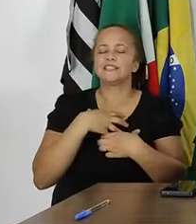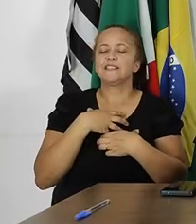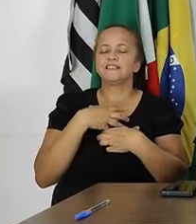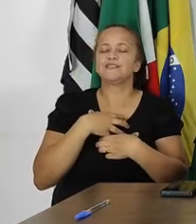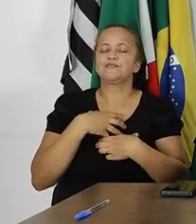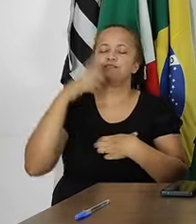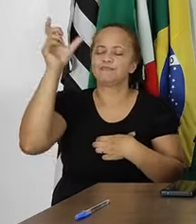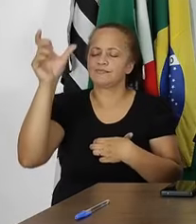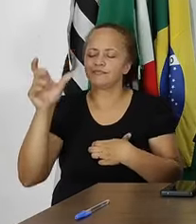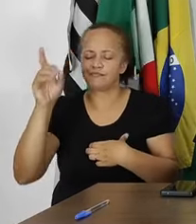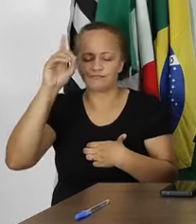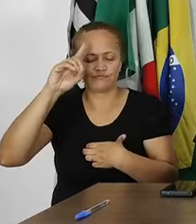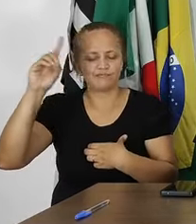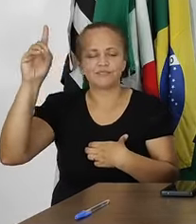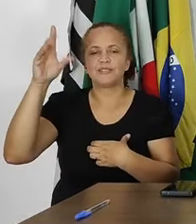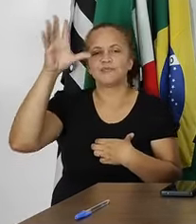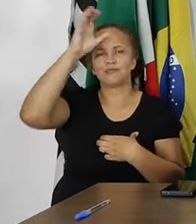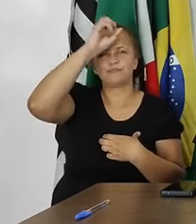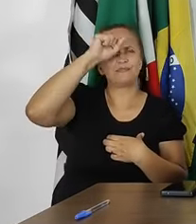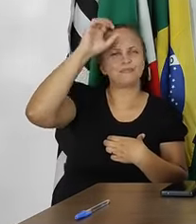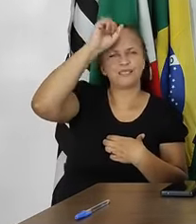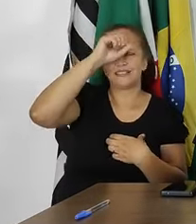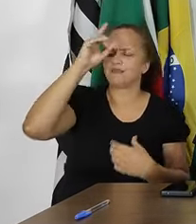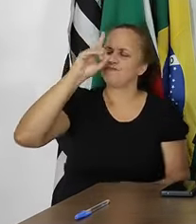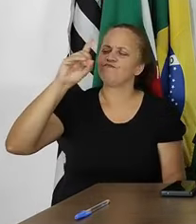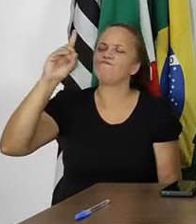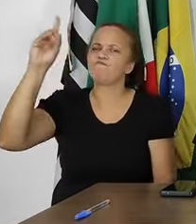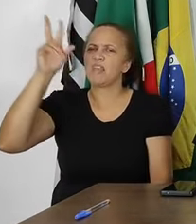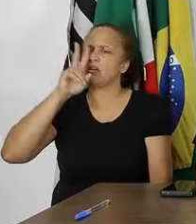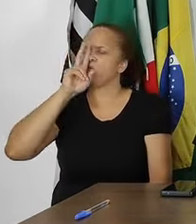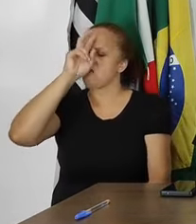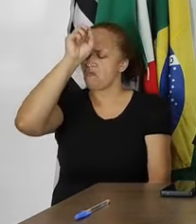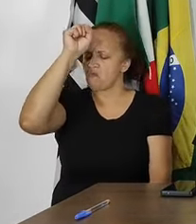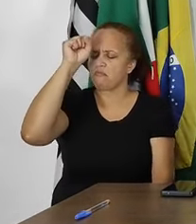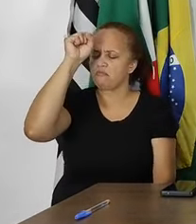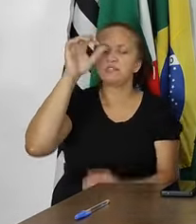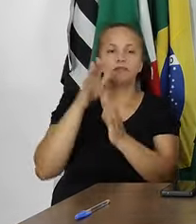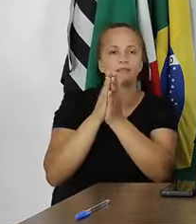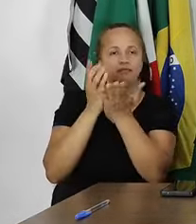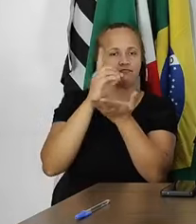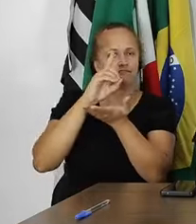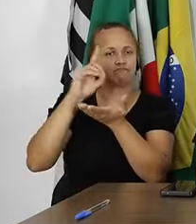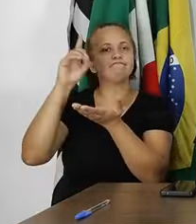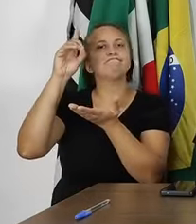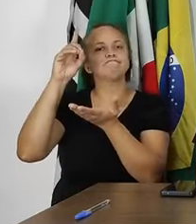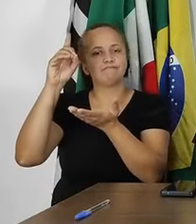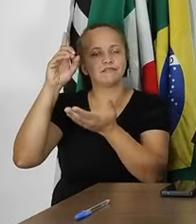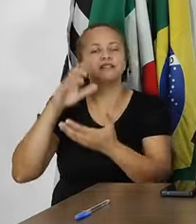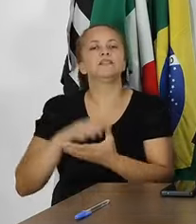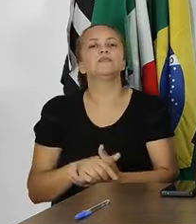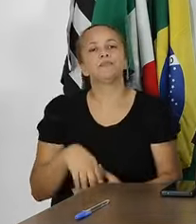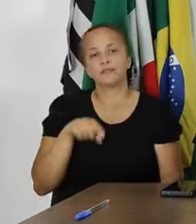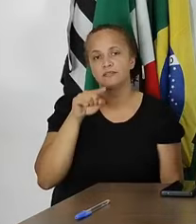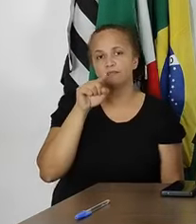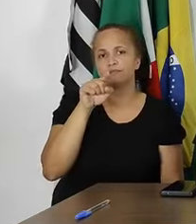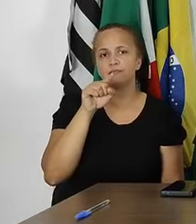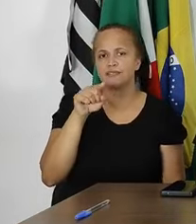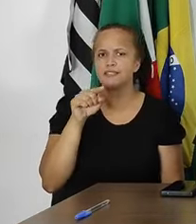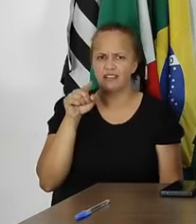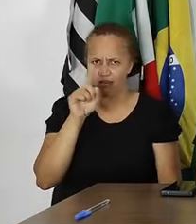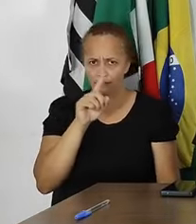de sermos, né, diligentes, posicionados, firmados no fundamento que é Jesus. Então, você que ainda não participa